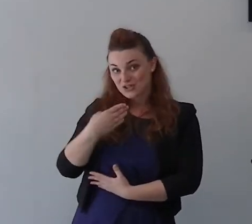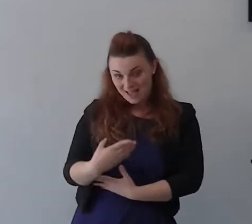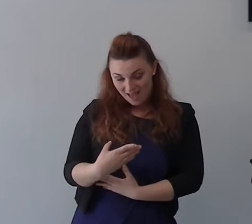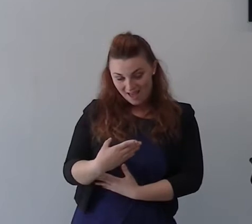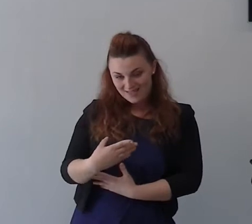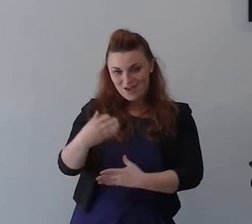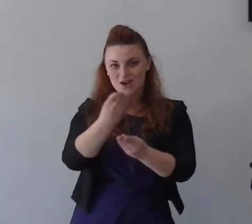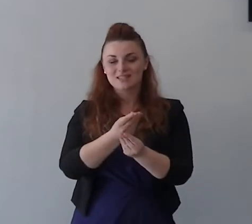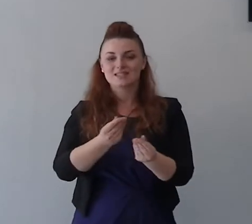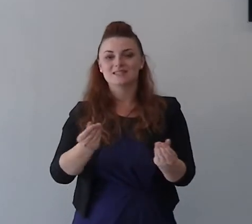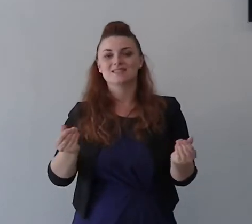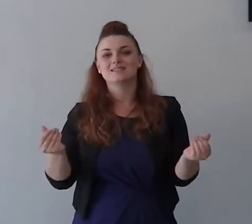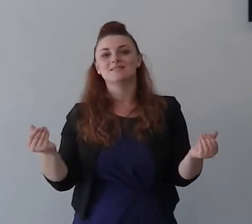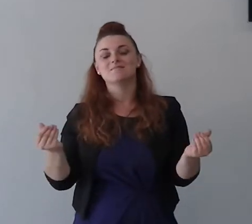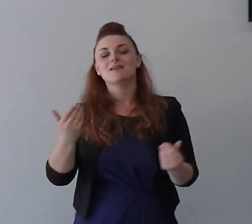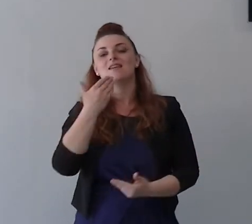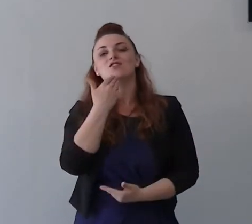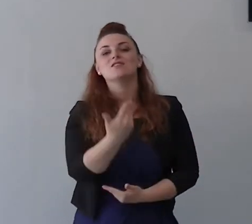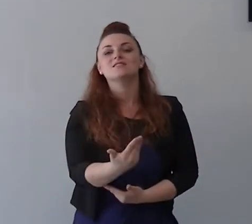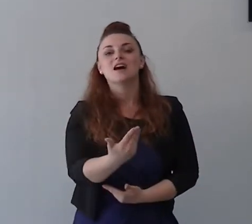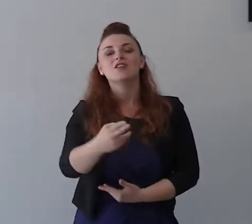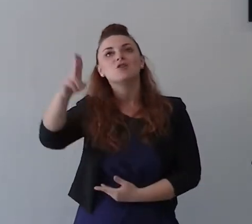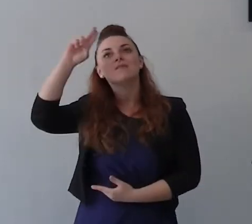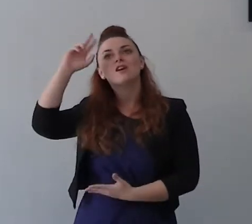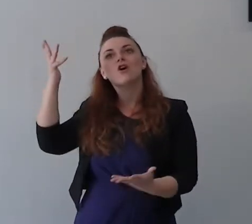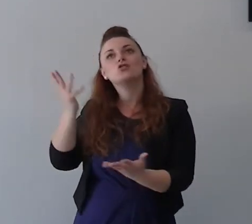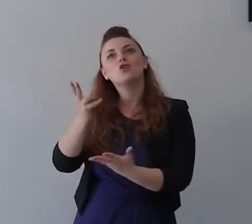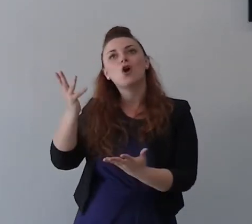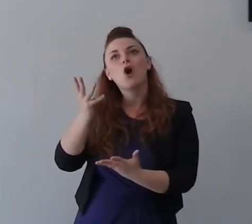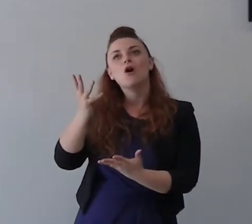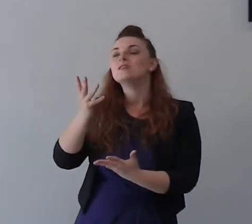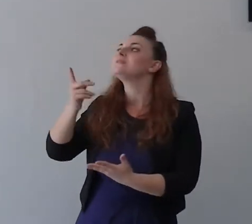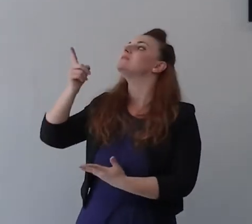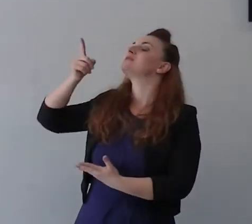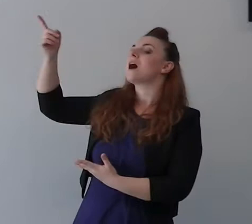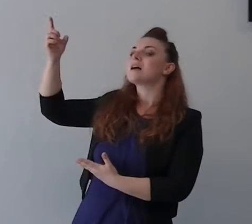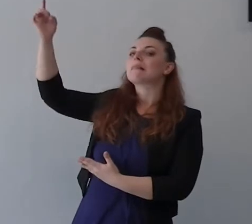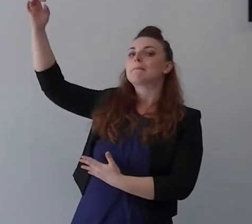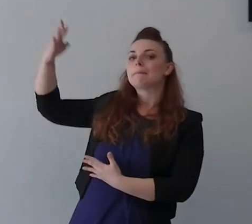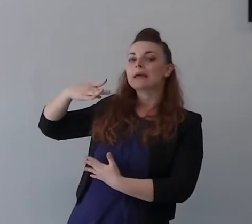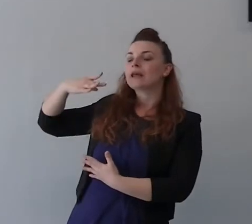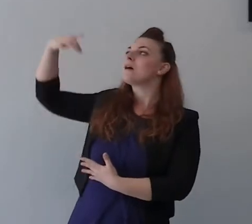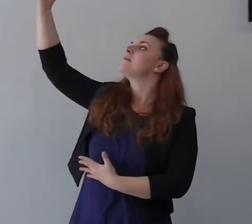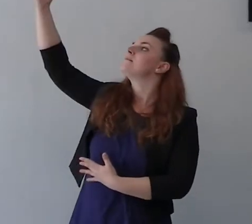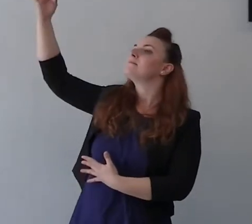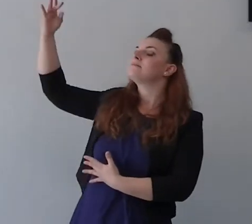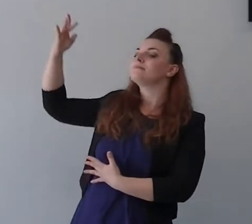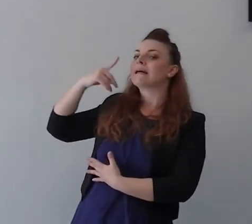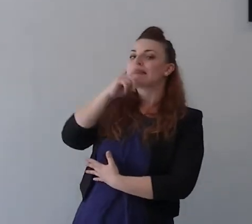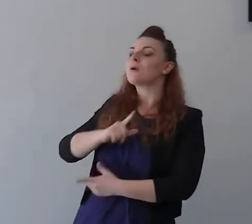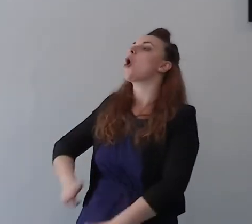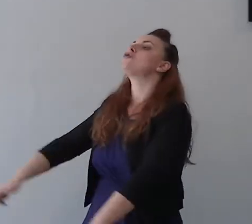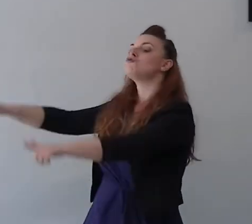Mi ricordo che è qualcosa sceso dall'alto, che è un dono, che è piovuto sulla terra e